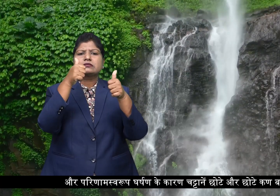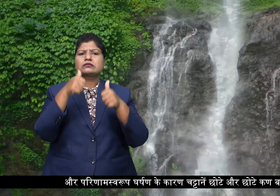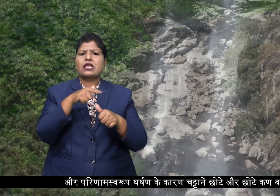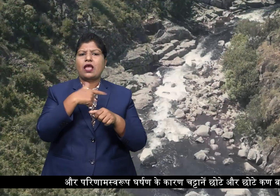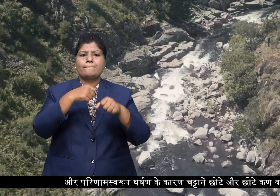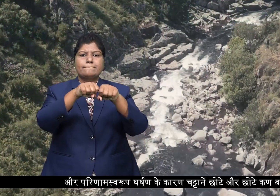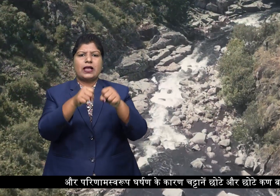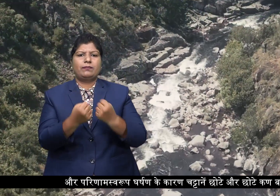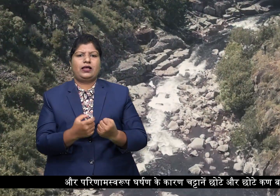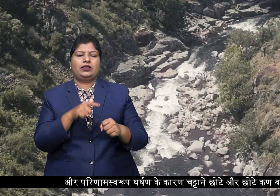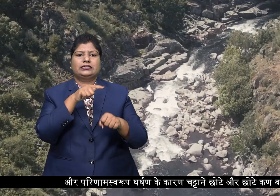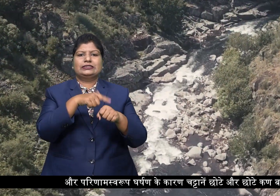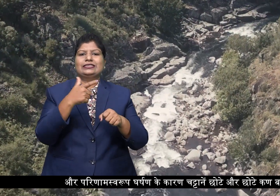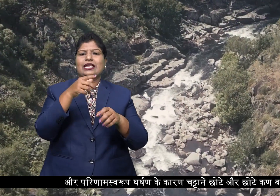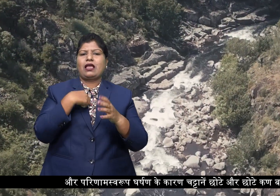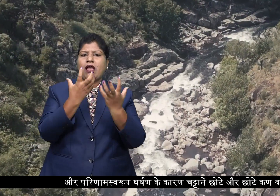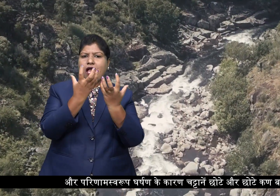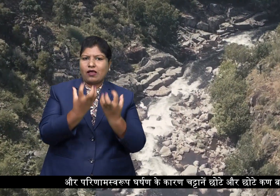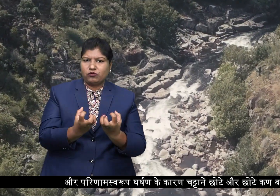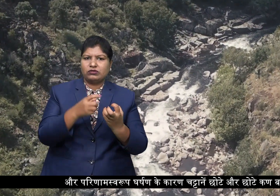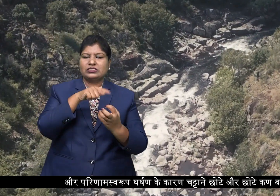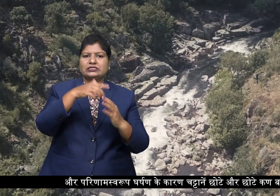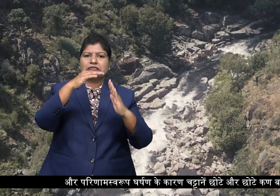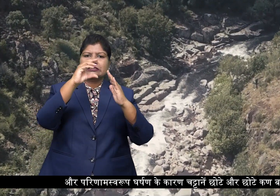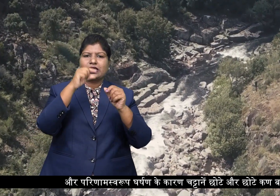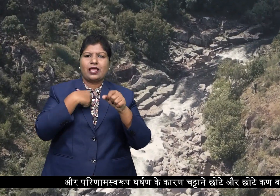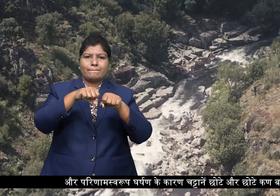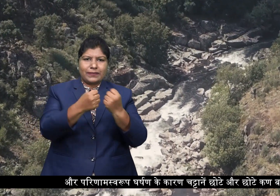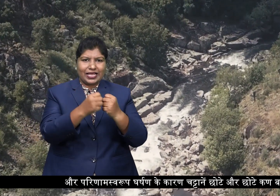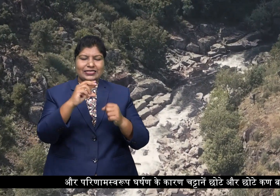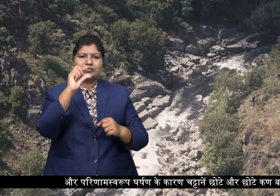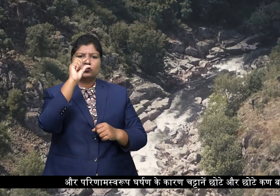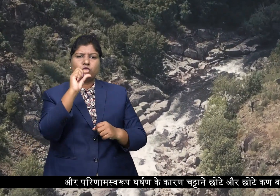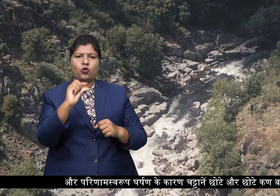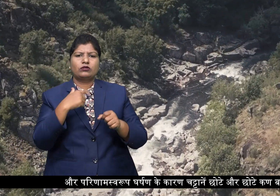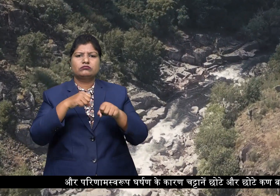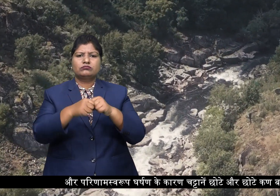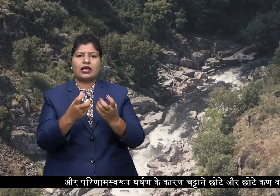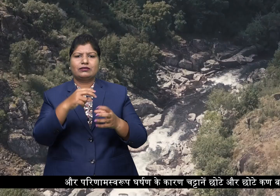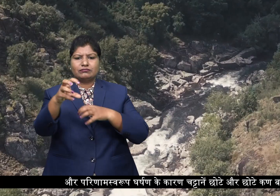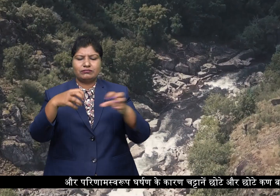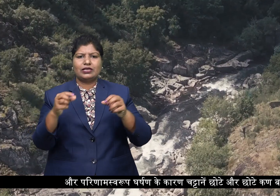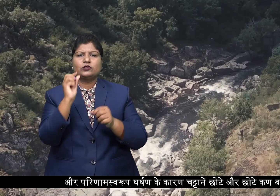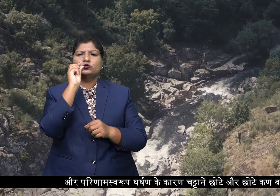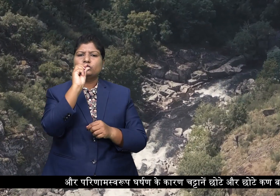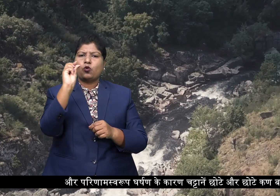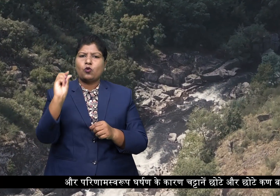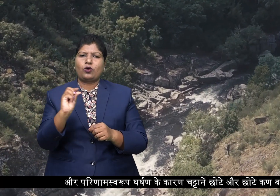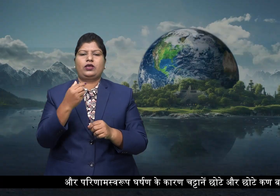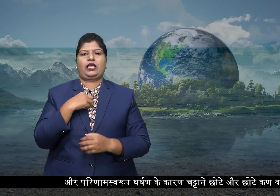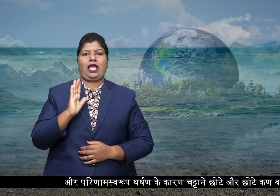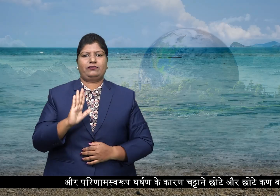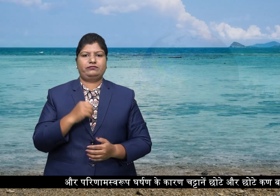और परिणाम स्वरूप घर्षण के कारण चट्टानें छोटे और छोटे कण बनाती है।